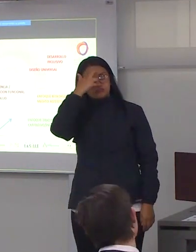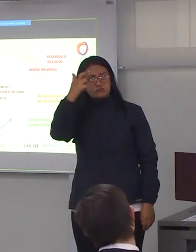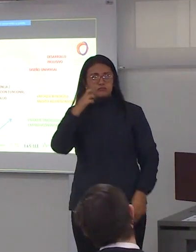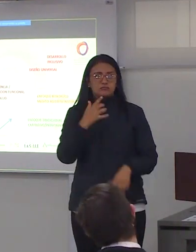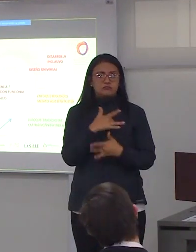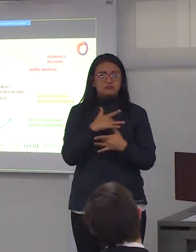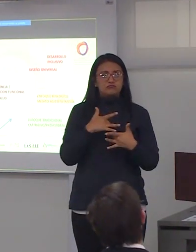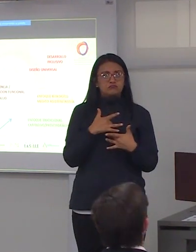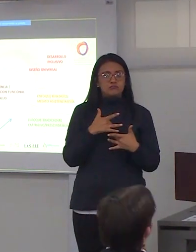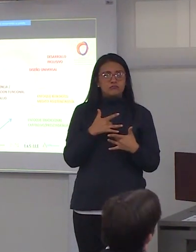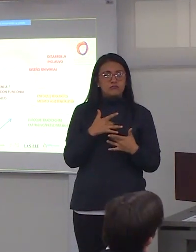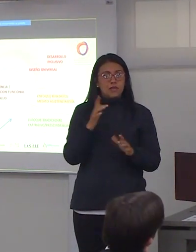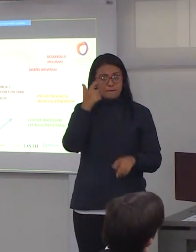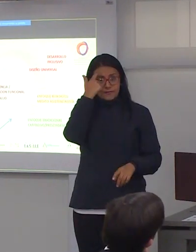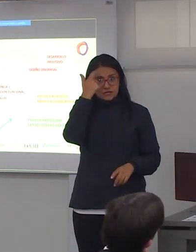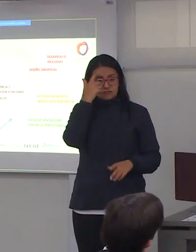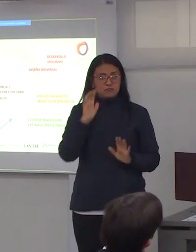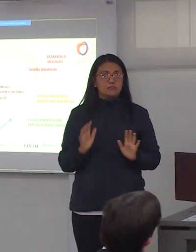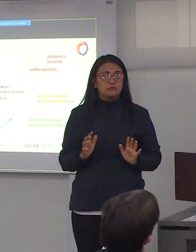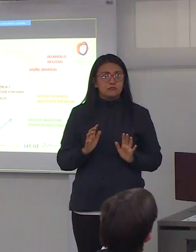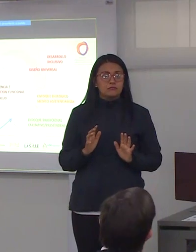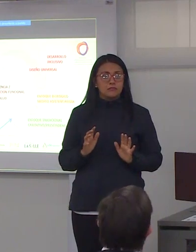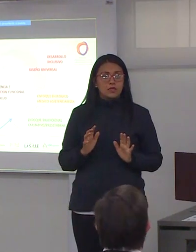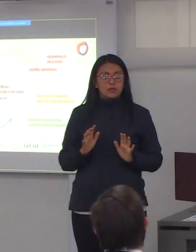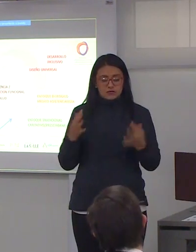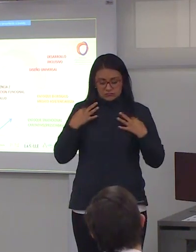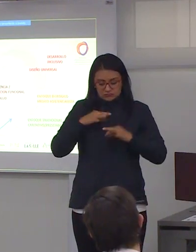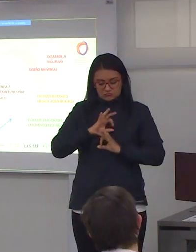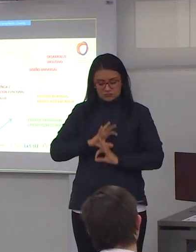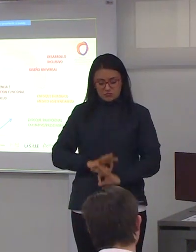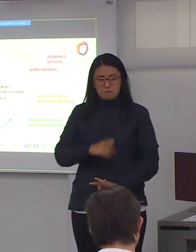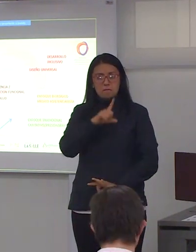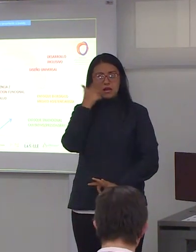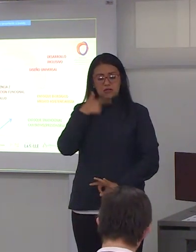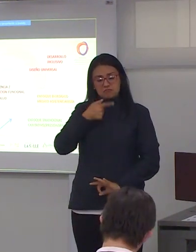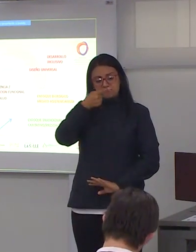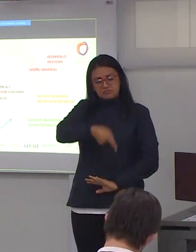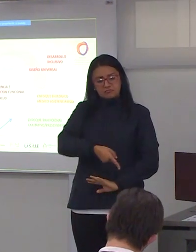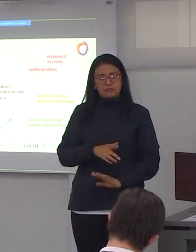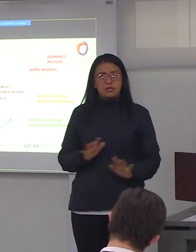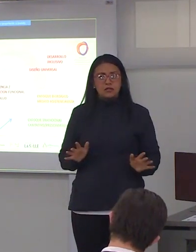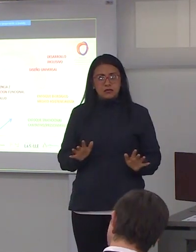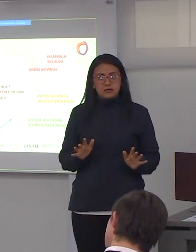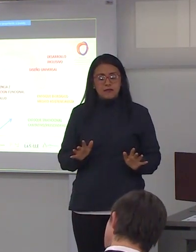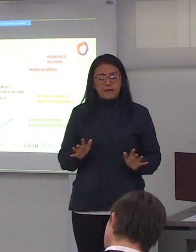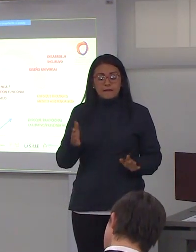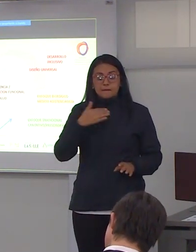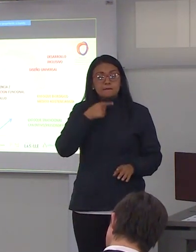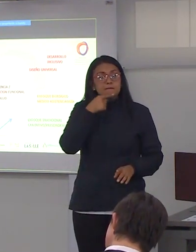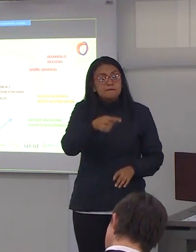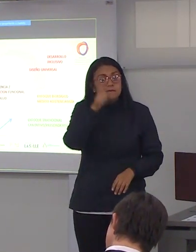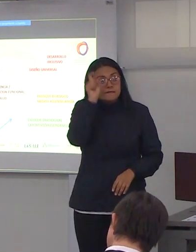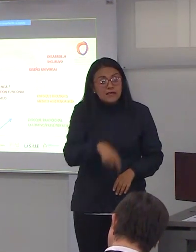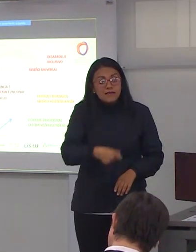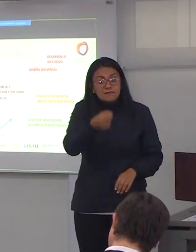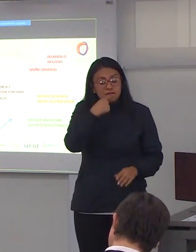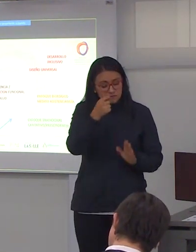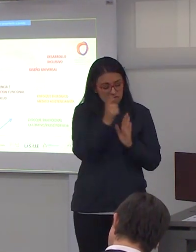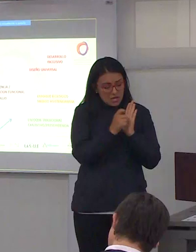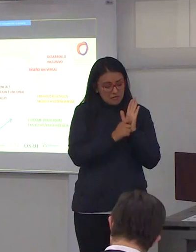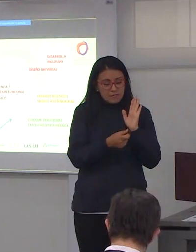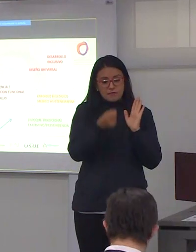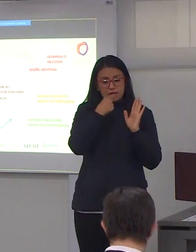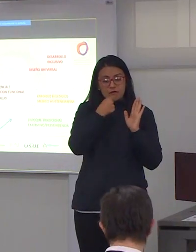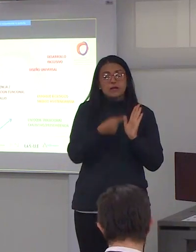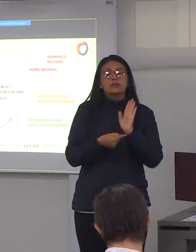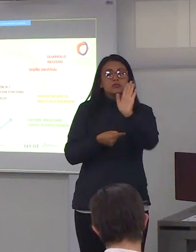salud mental mi bata blanca manda y si yo te digo te tienes que tomar todo esto te lo tomas